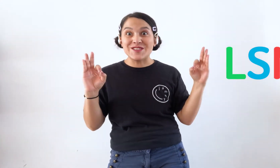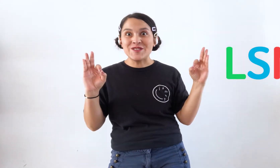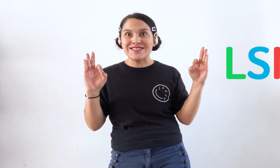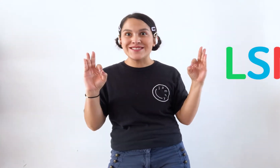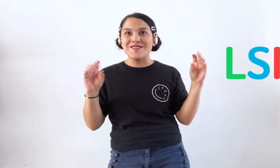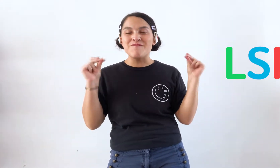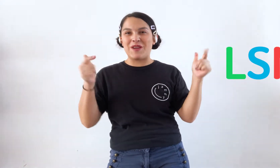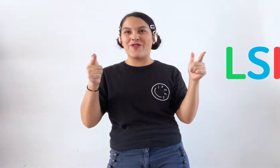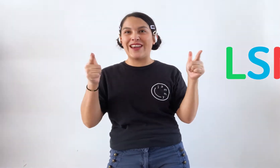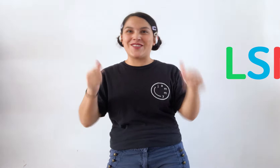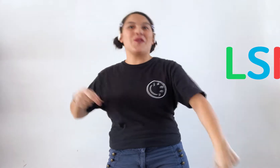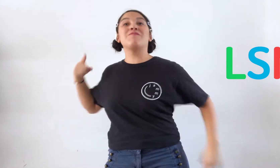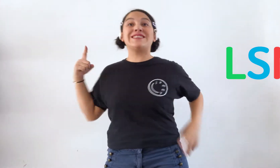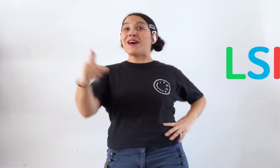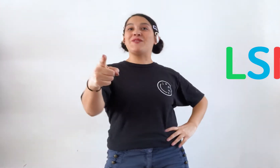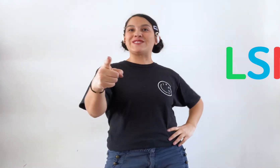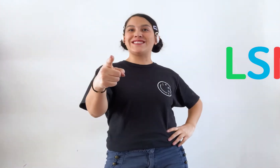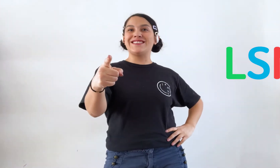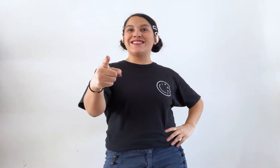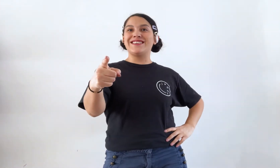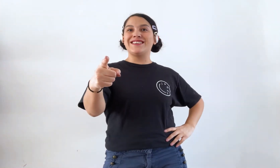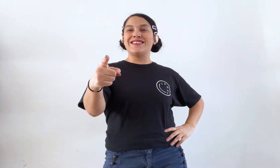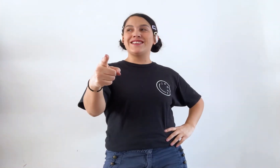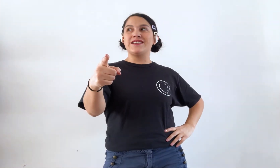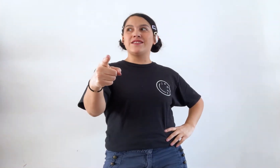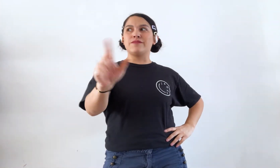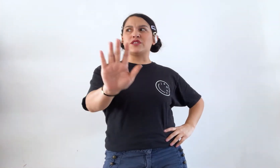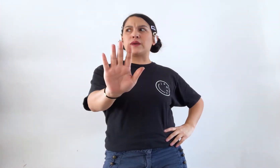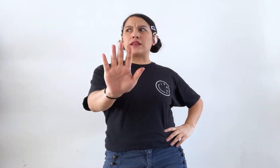listos? ¡Perfecto! ¡Empezamos! Pero esperen.